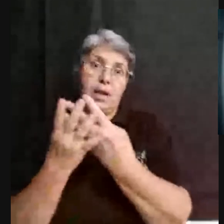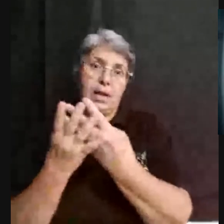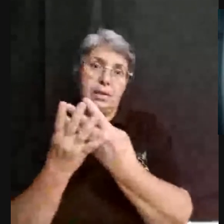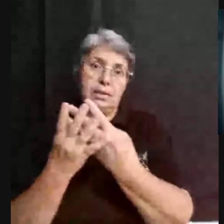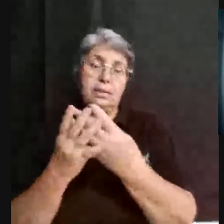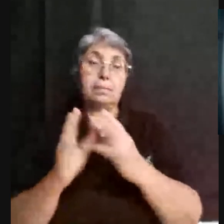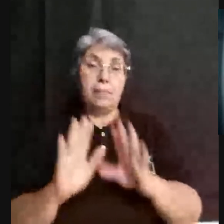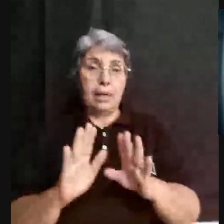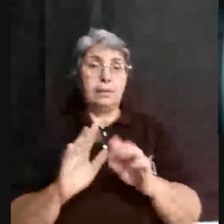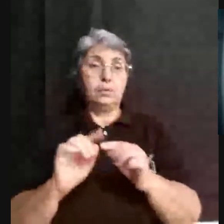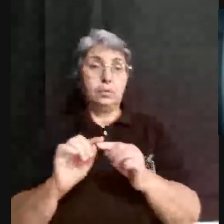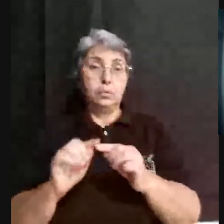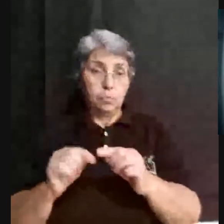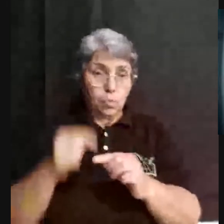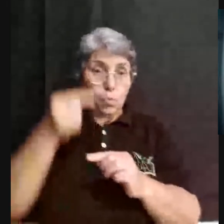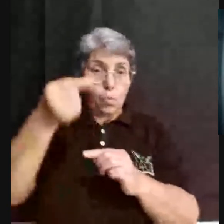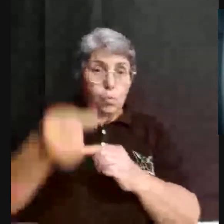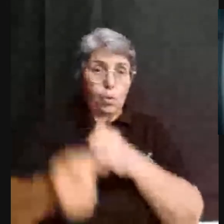seguinte.